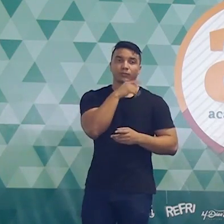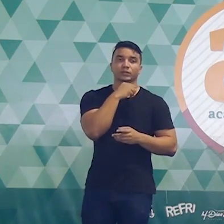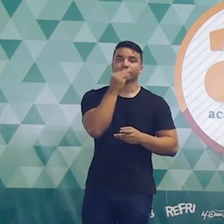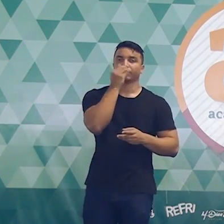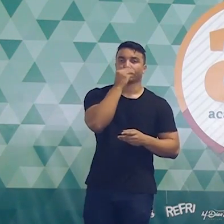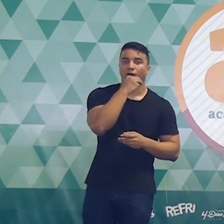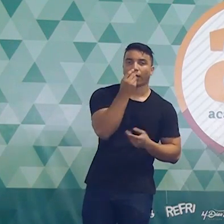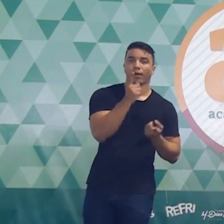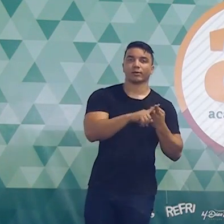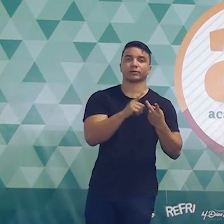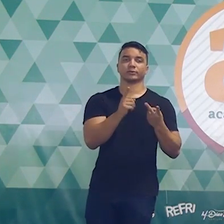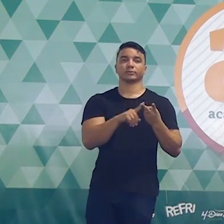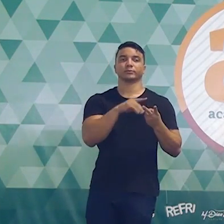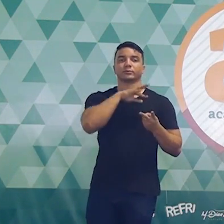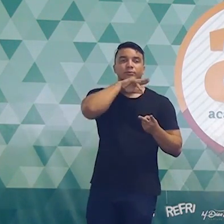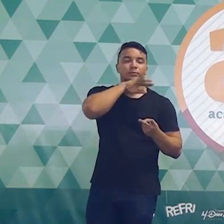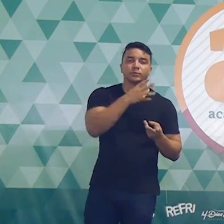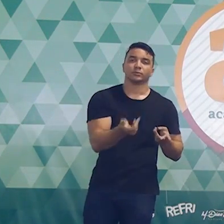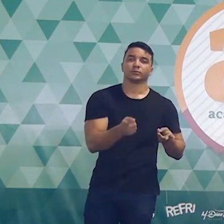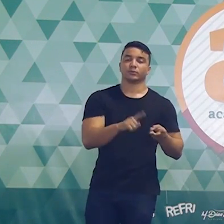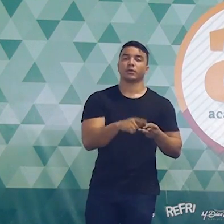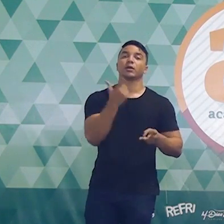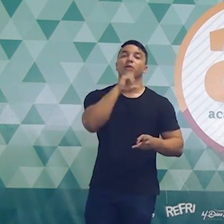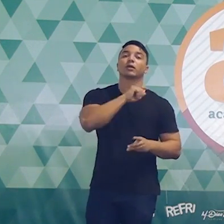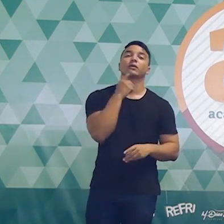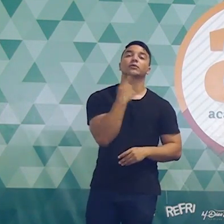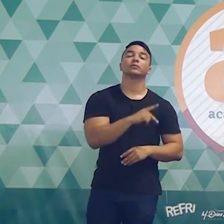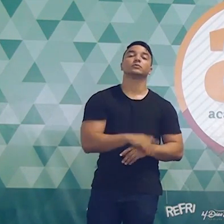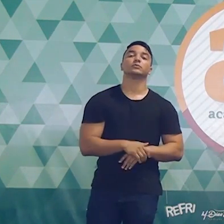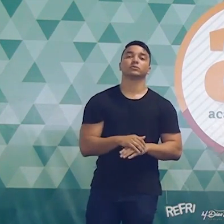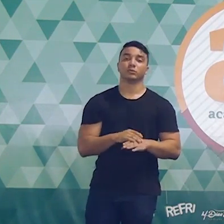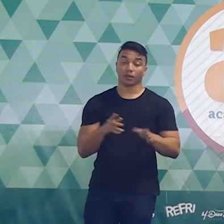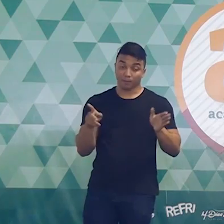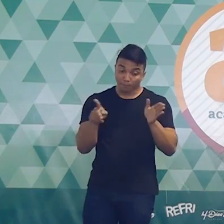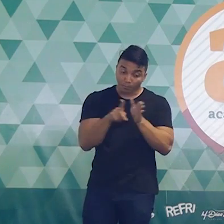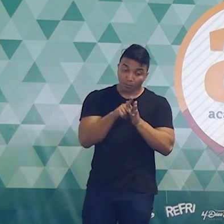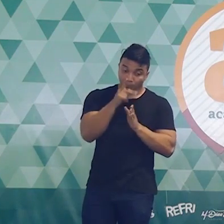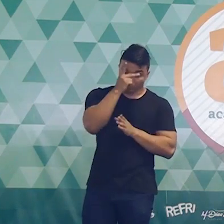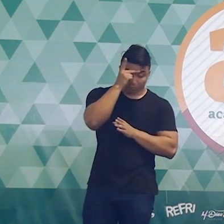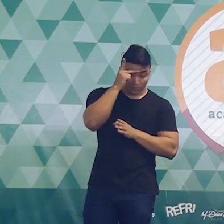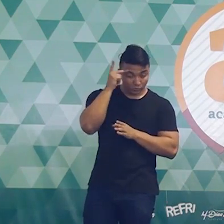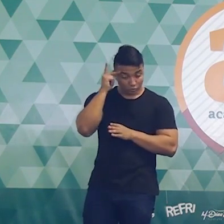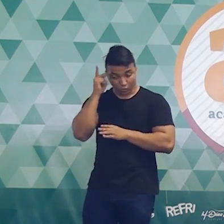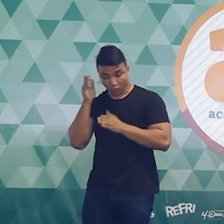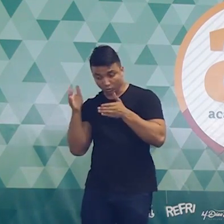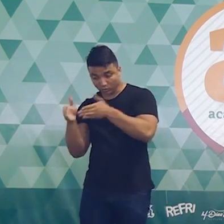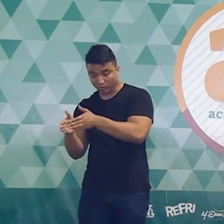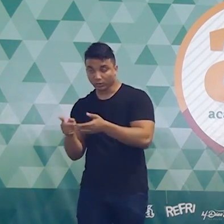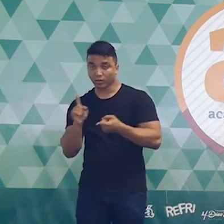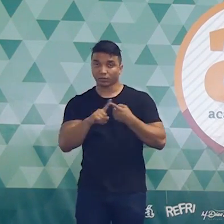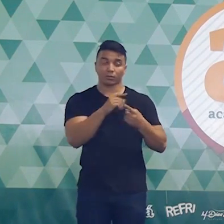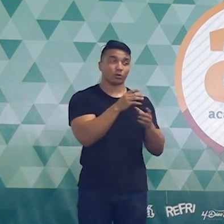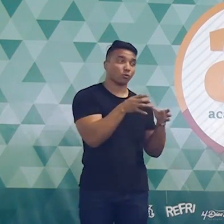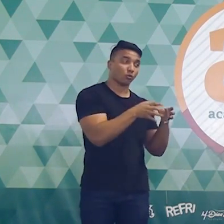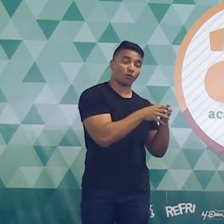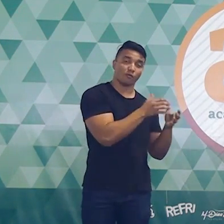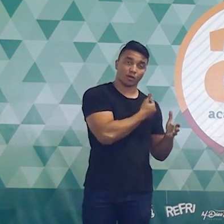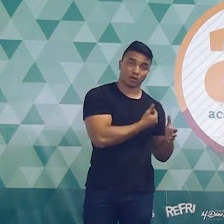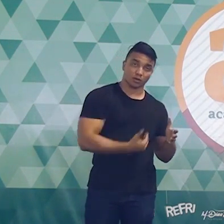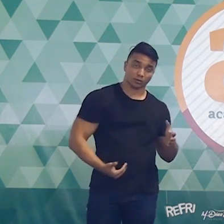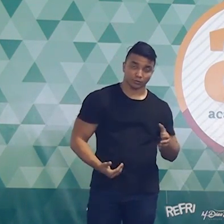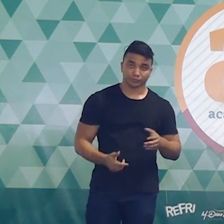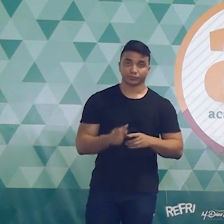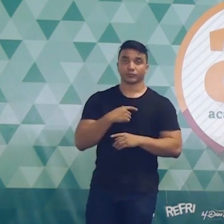insatisfatória, insuficiente, negligente, é de quem? De pessoas e governos, indivíduos e